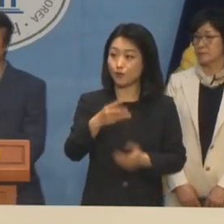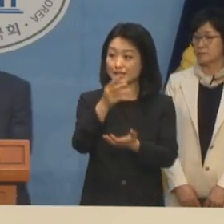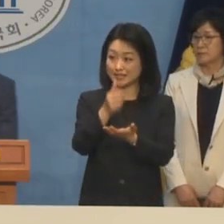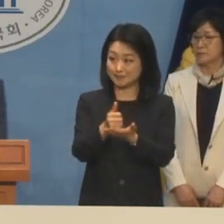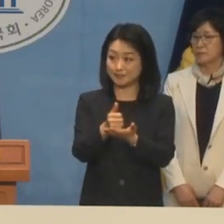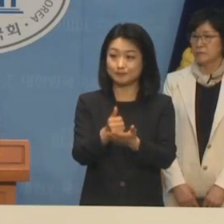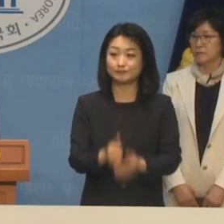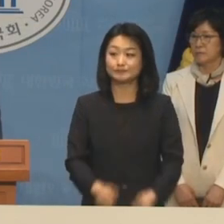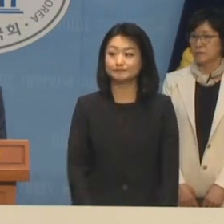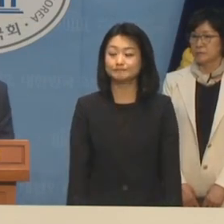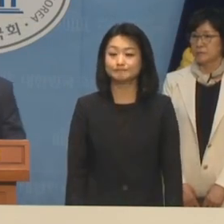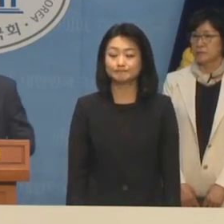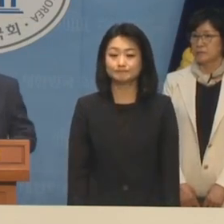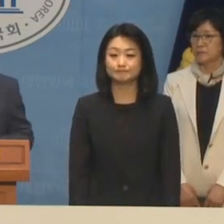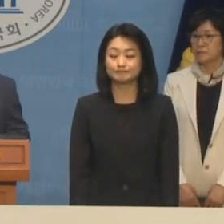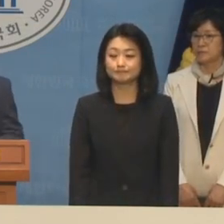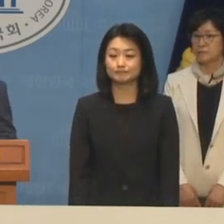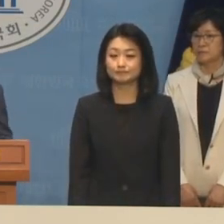듣도록 하겠습니다.